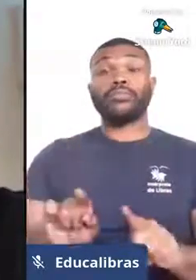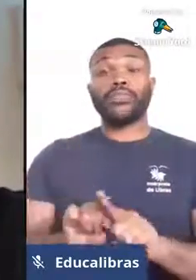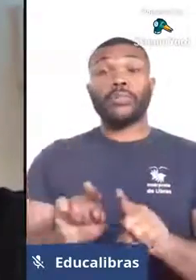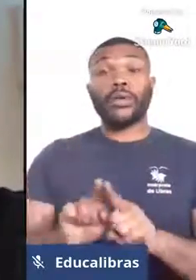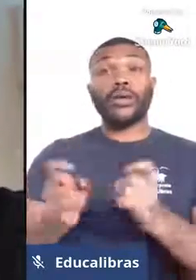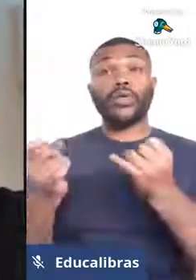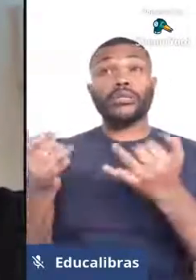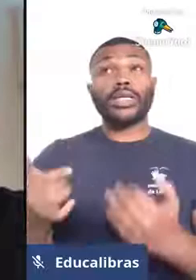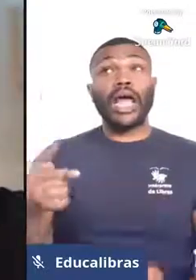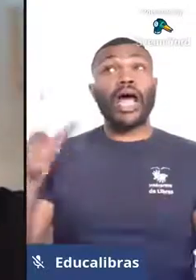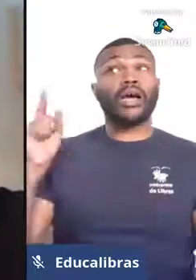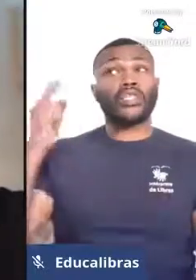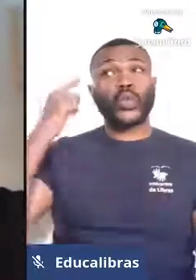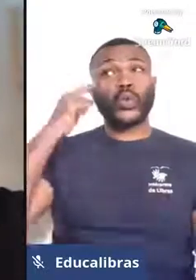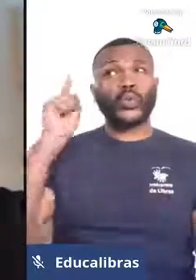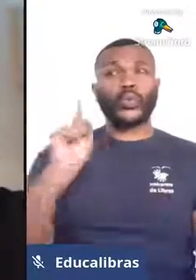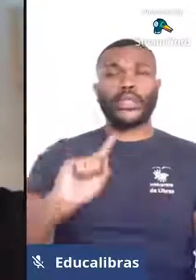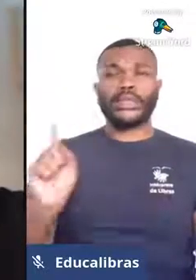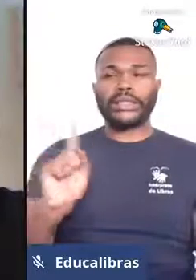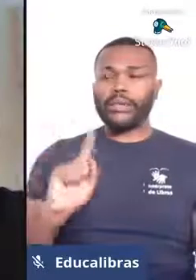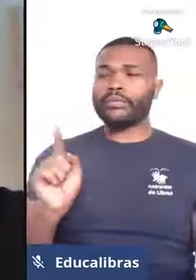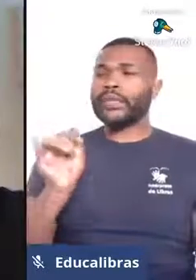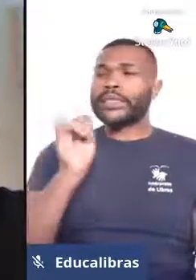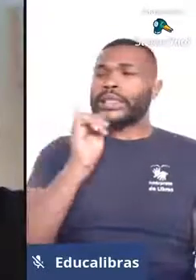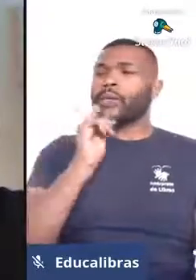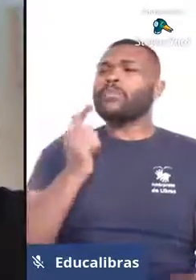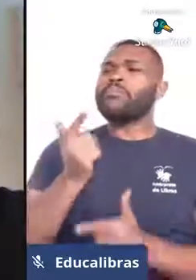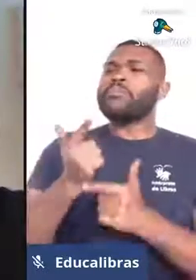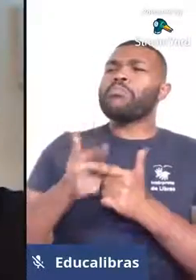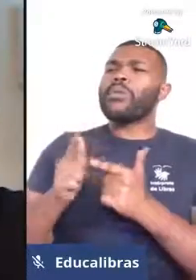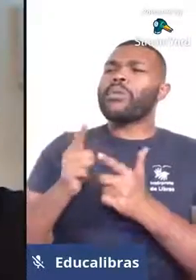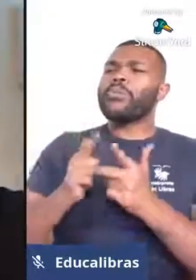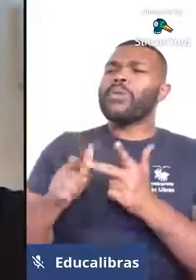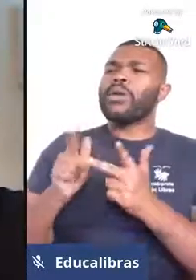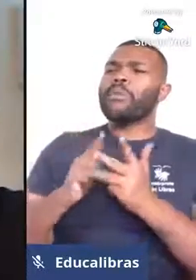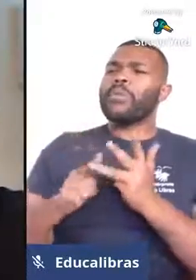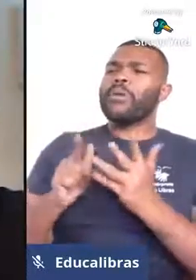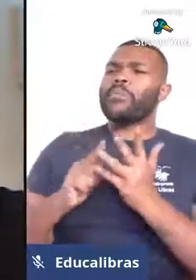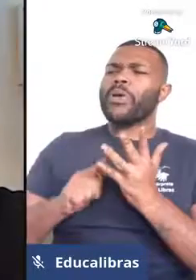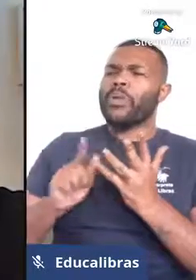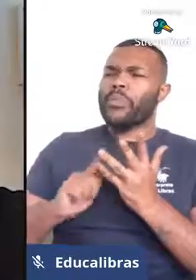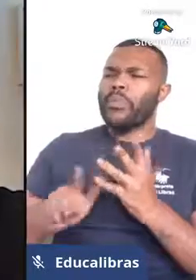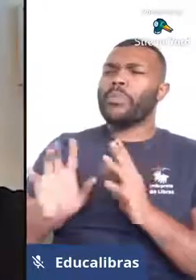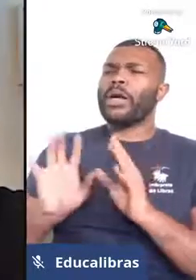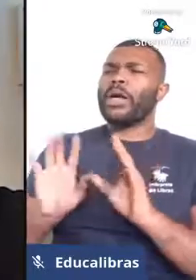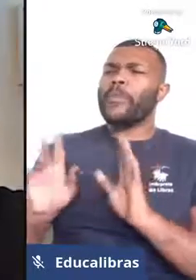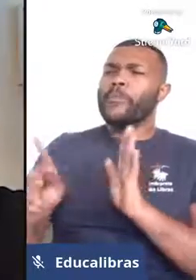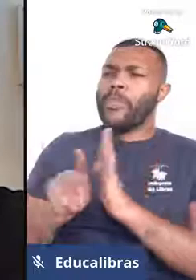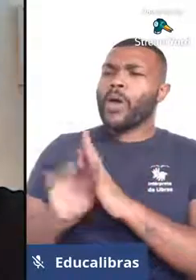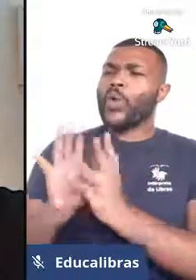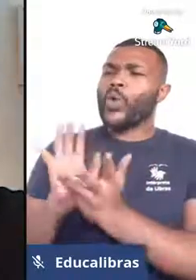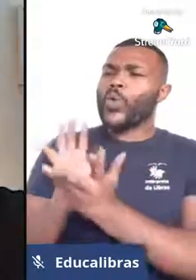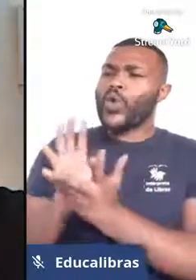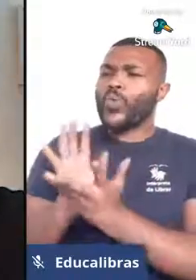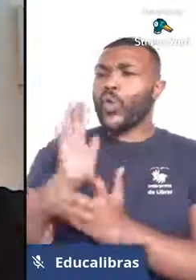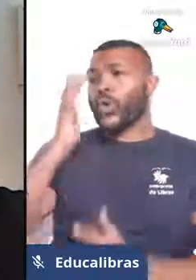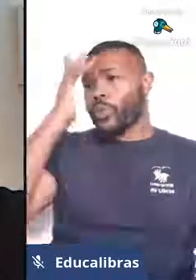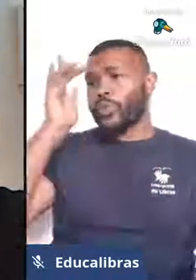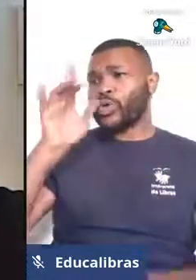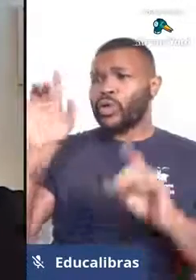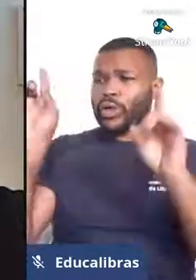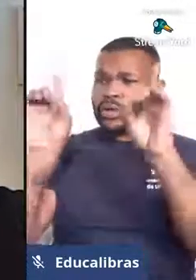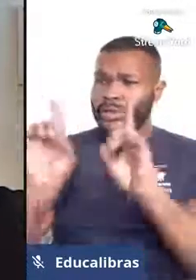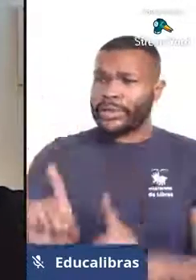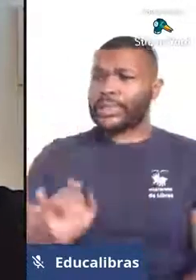antes, mas os problemas que se apresentam para o nicho de pessoas com deficiência, que é mais ou menos 10%